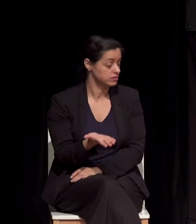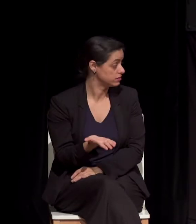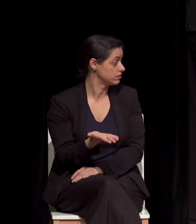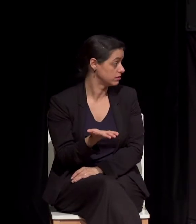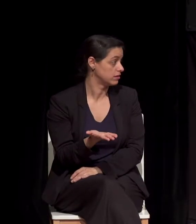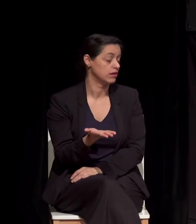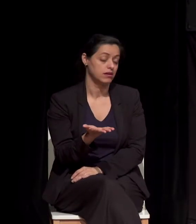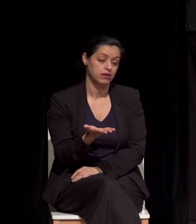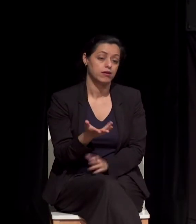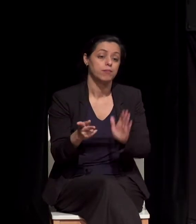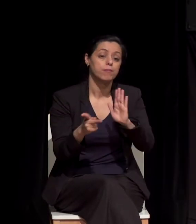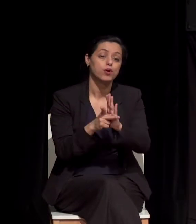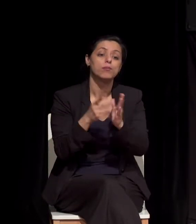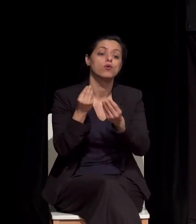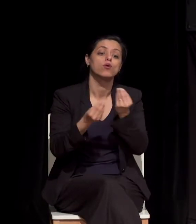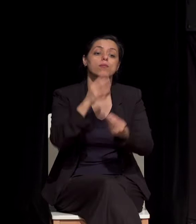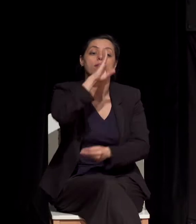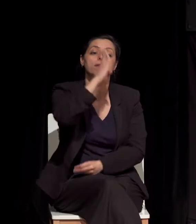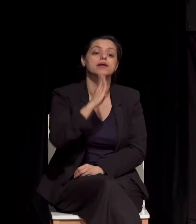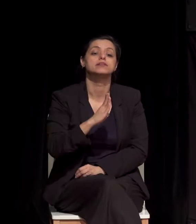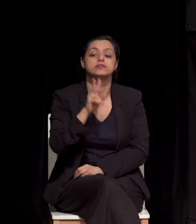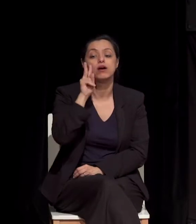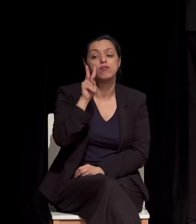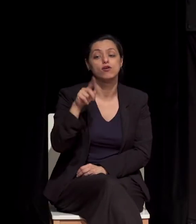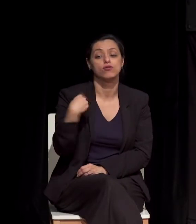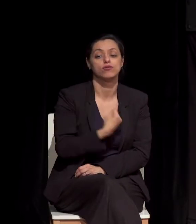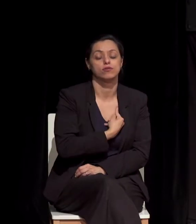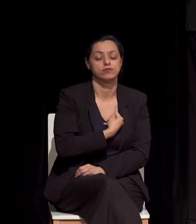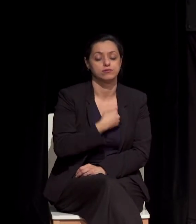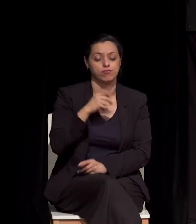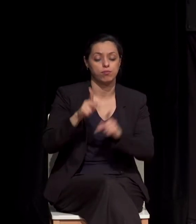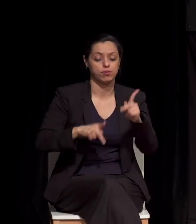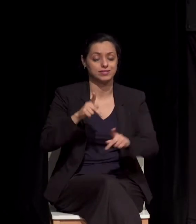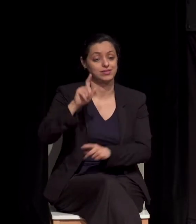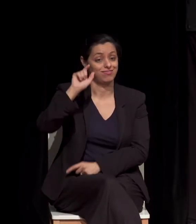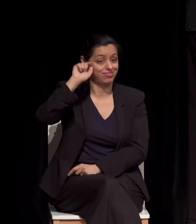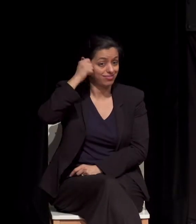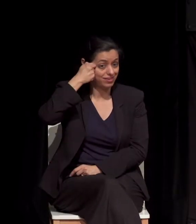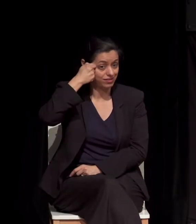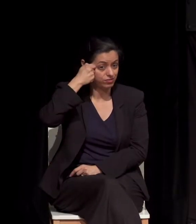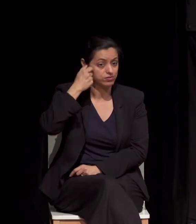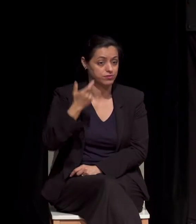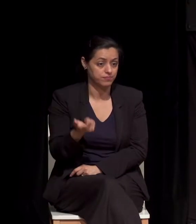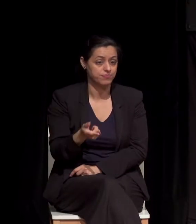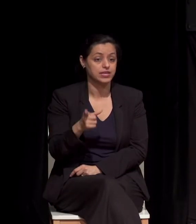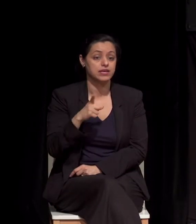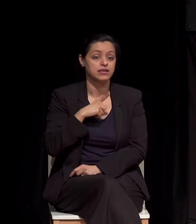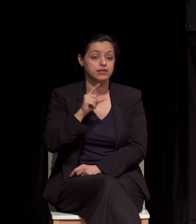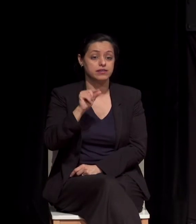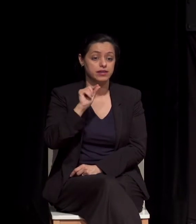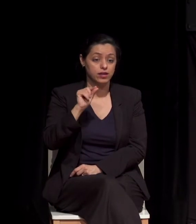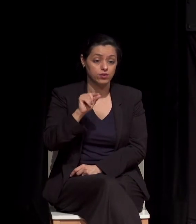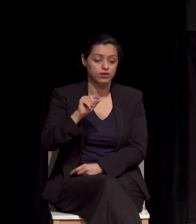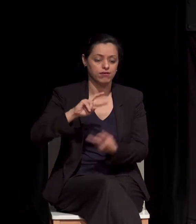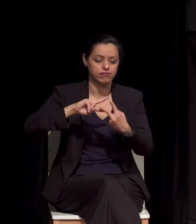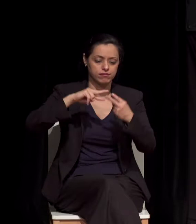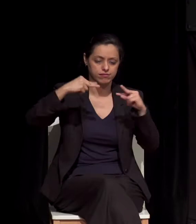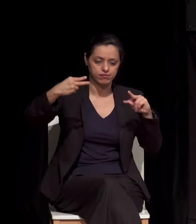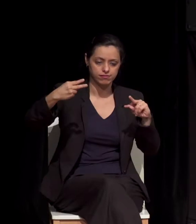como o Brasil caracteriza nós que somos negros, né? Então, existe um fenótipo para isso. Ser